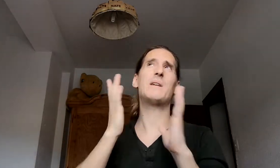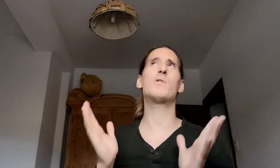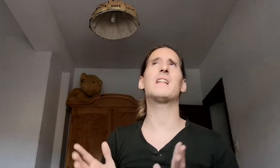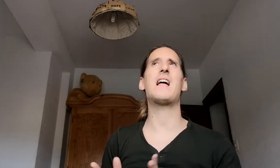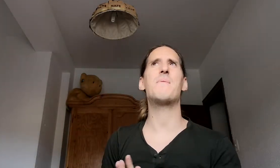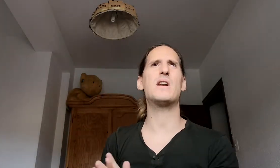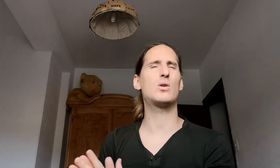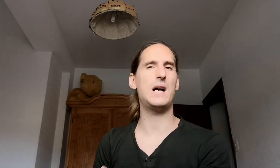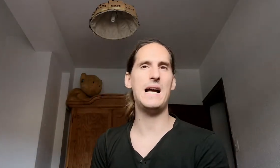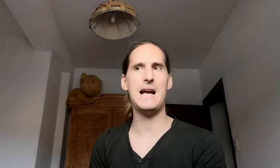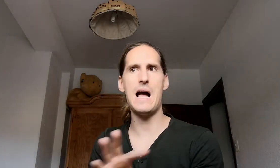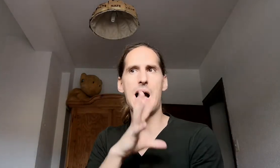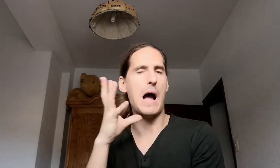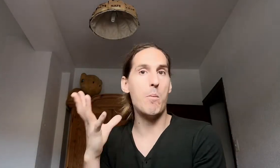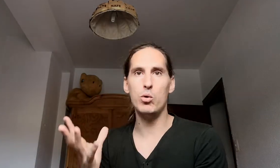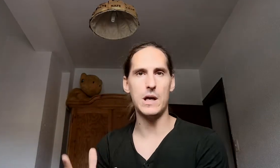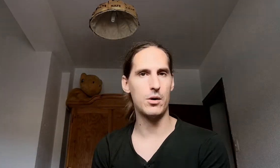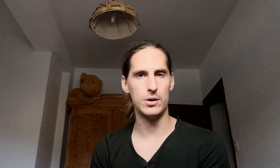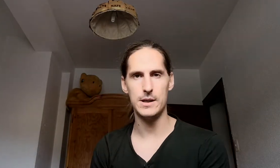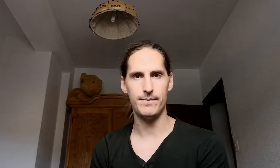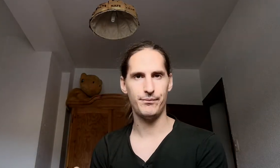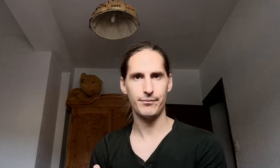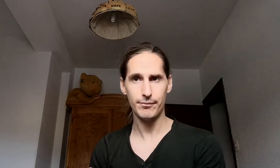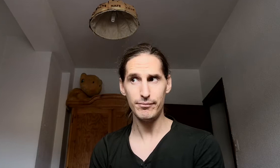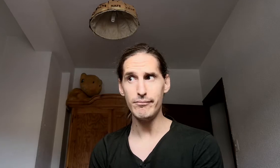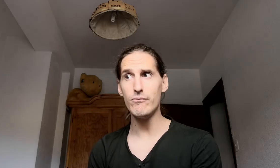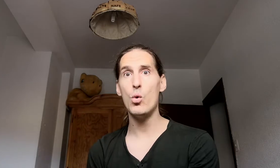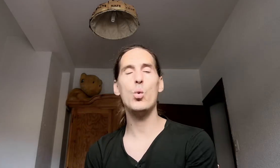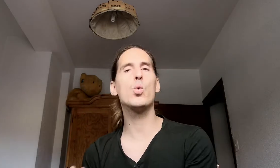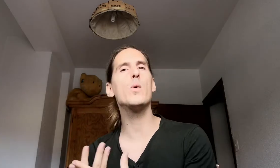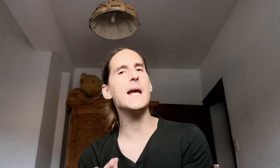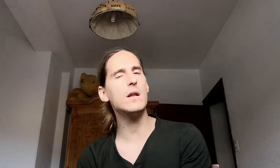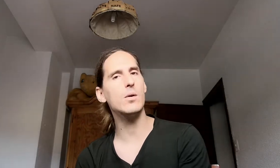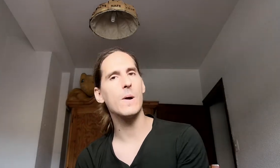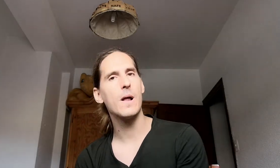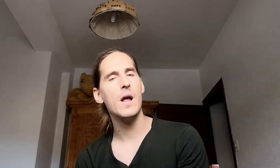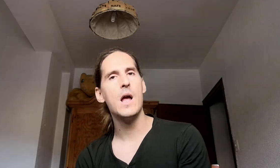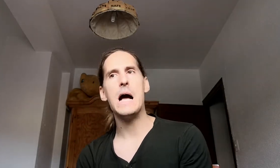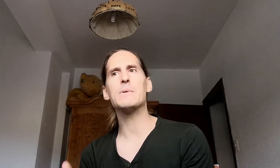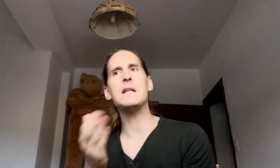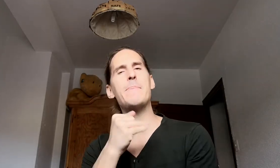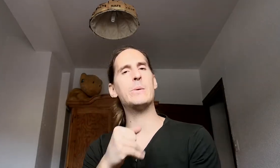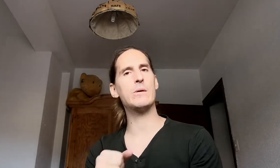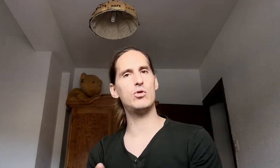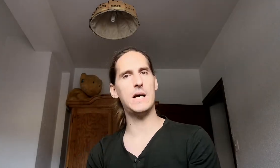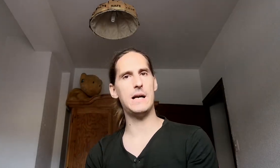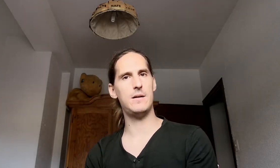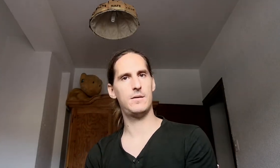tenemos que estar abiertos a muchas cosas. Un cubierto. Vamos a limpiar una cuchara.